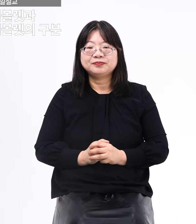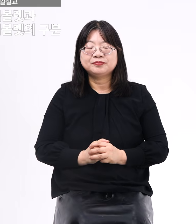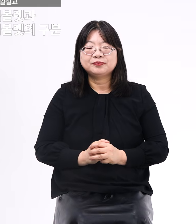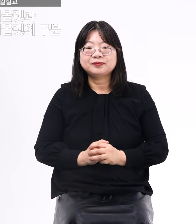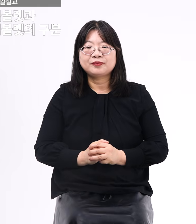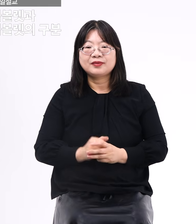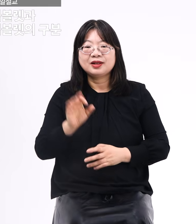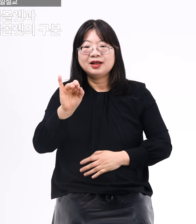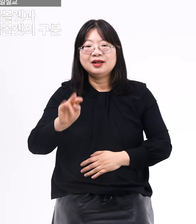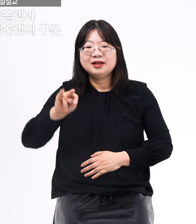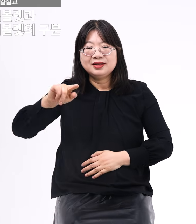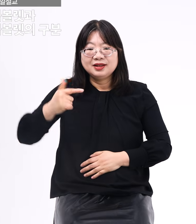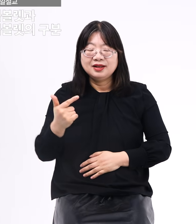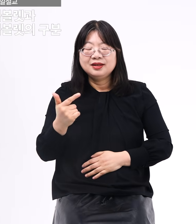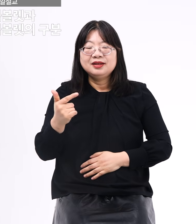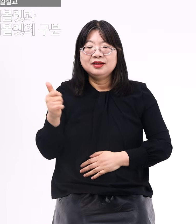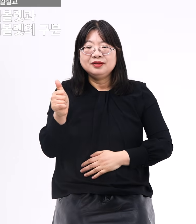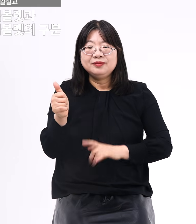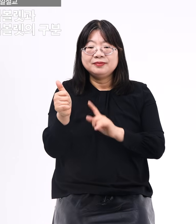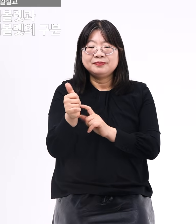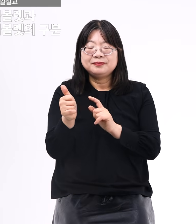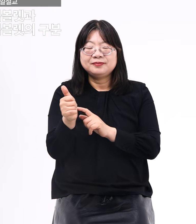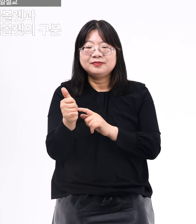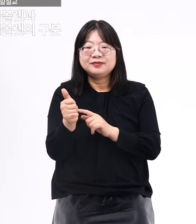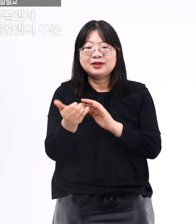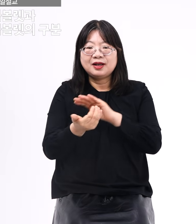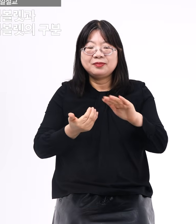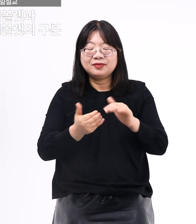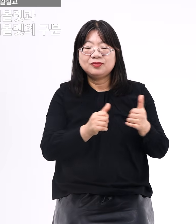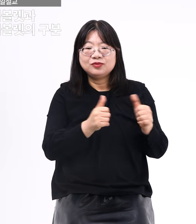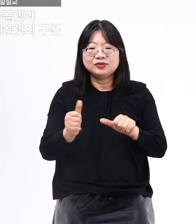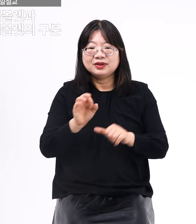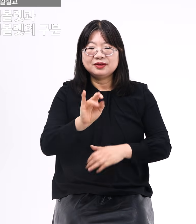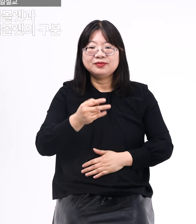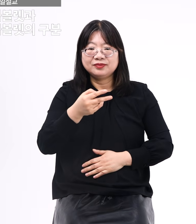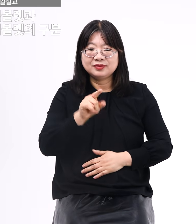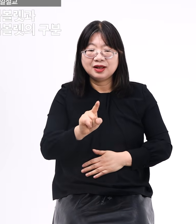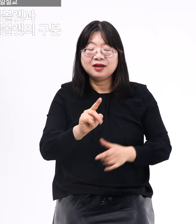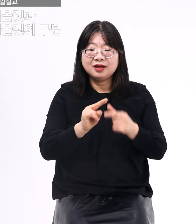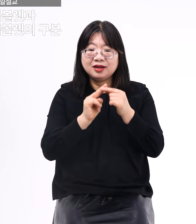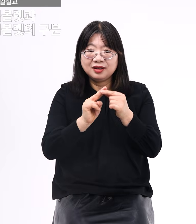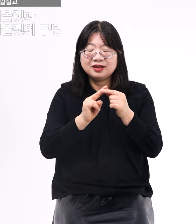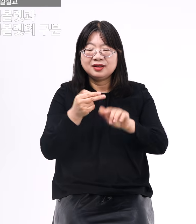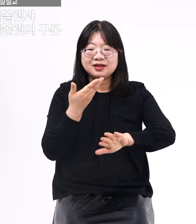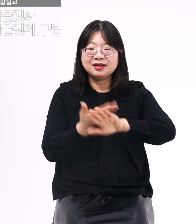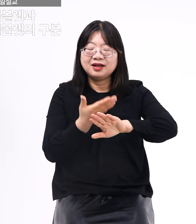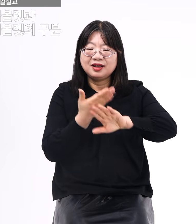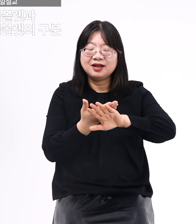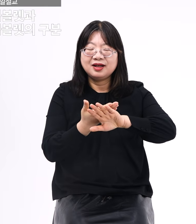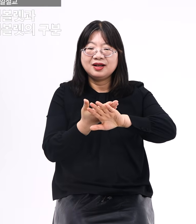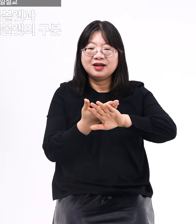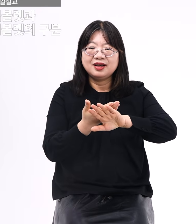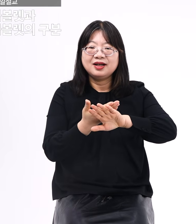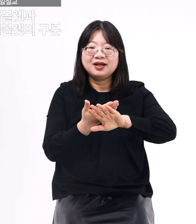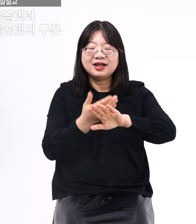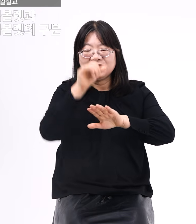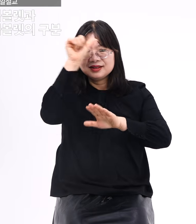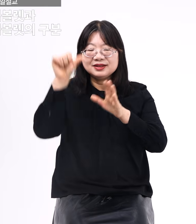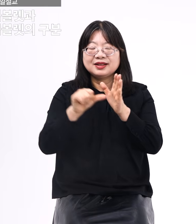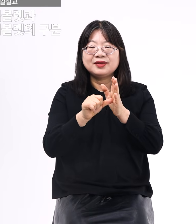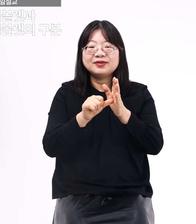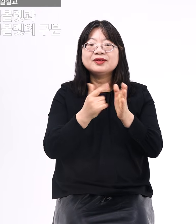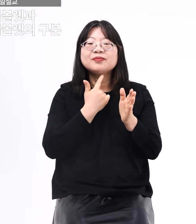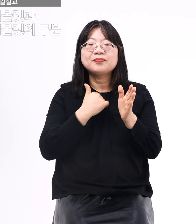이 입산이라는 사사는 앞에 죽은 입다와는 정반대의 인생을